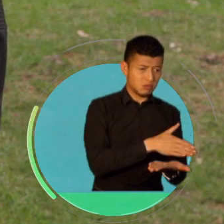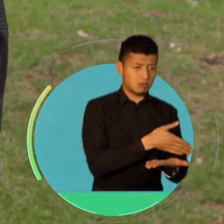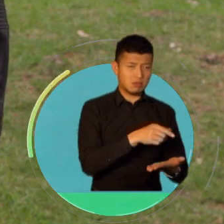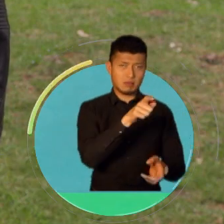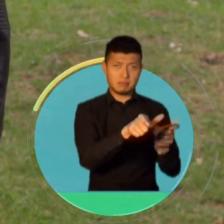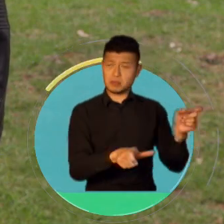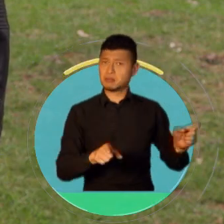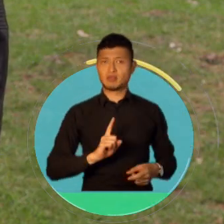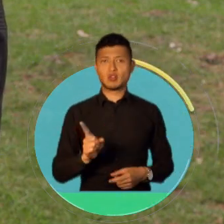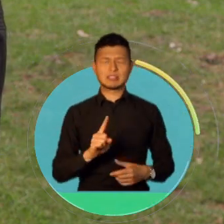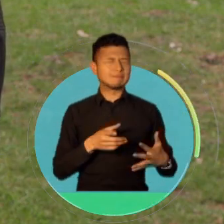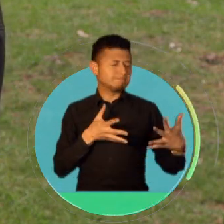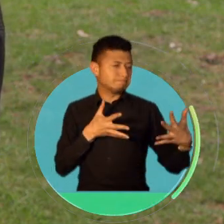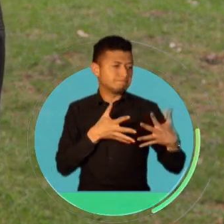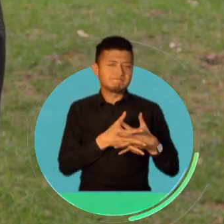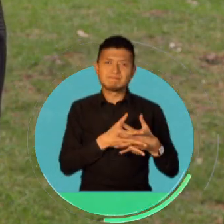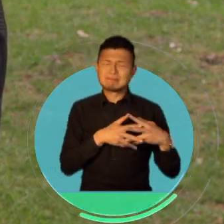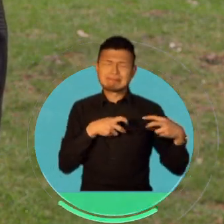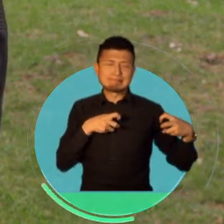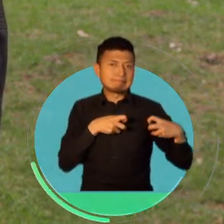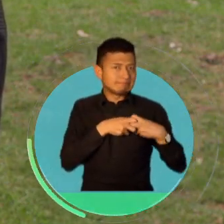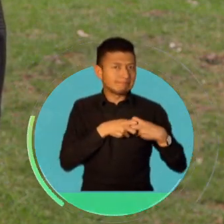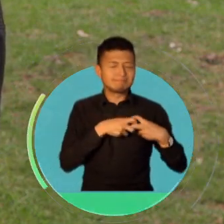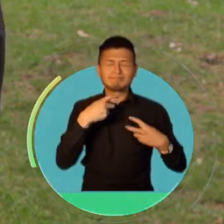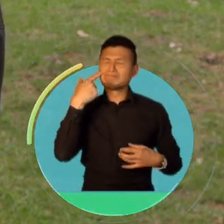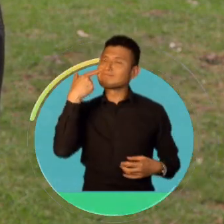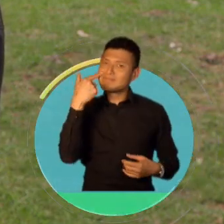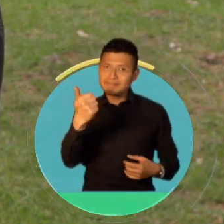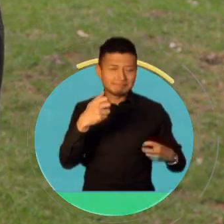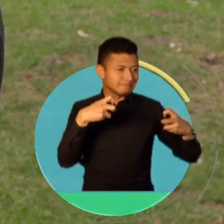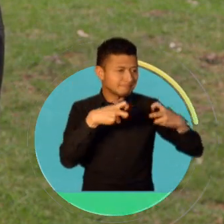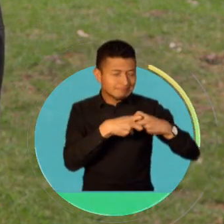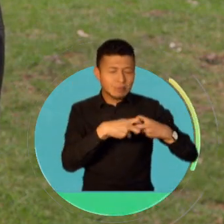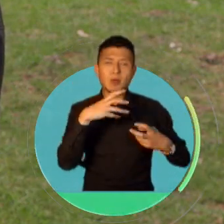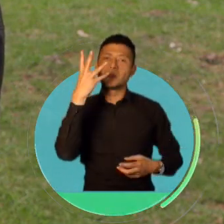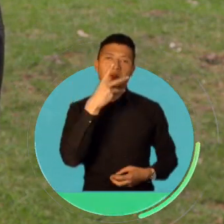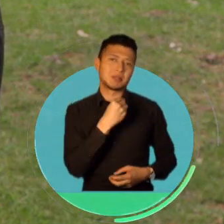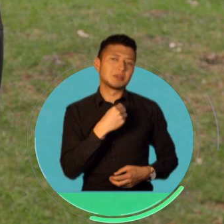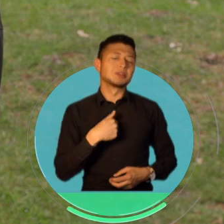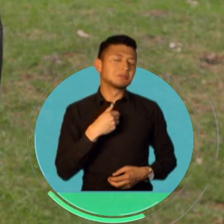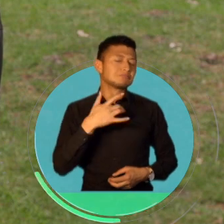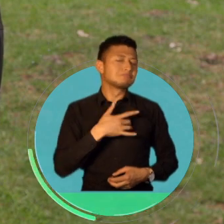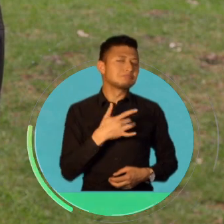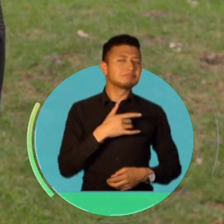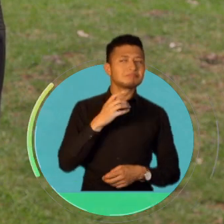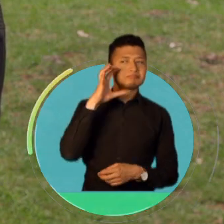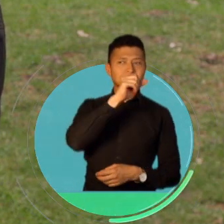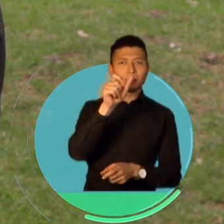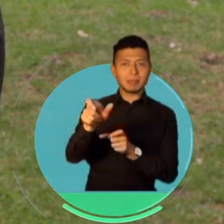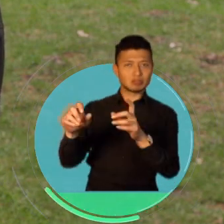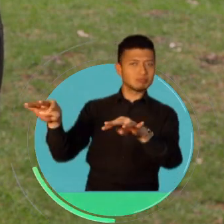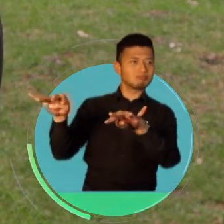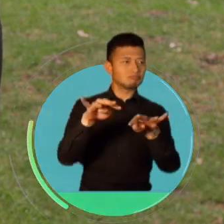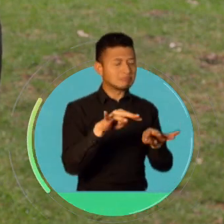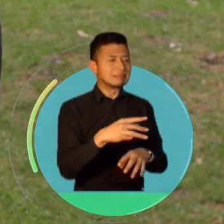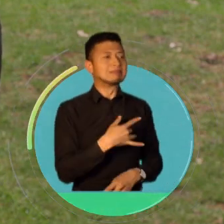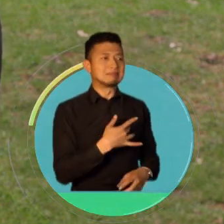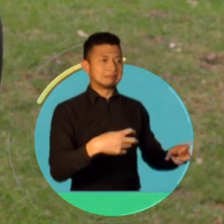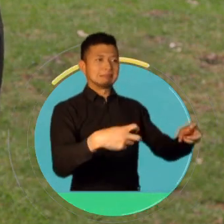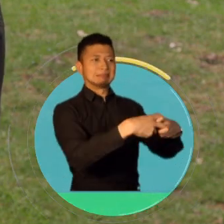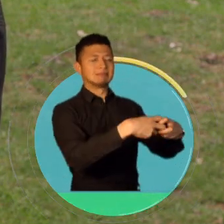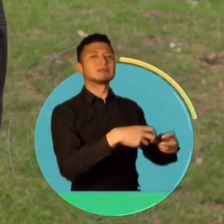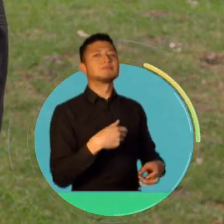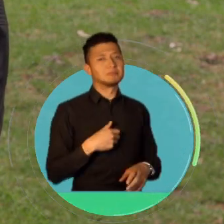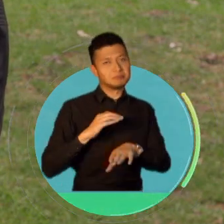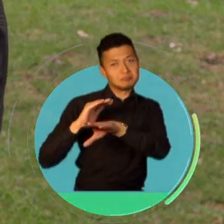hemos hecho como un más tan bancario que realmente es muy bonito y yo creo que eso la gente lo va a empezar a sentir así que digamos la invitación sería